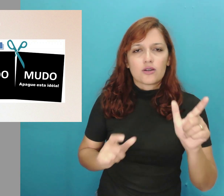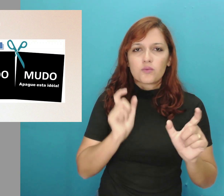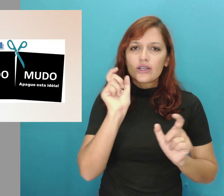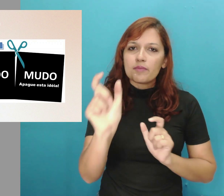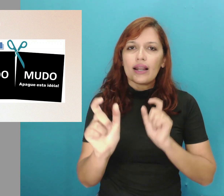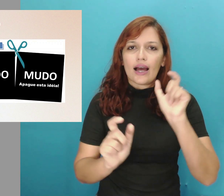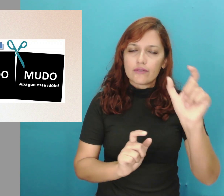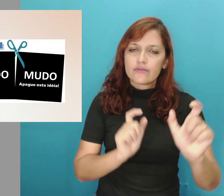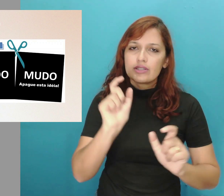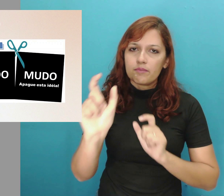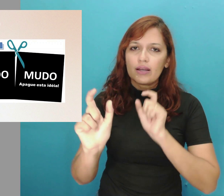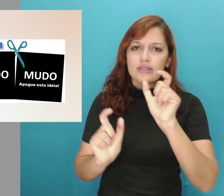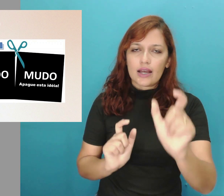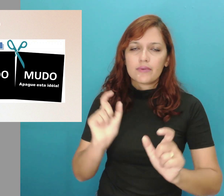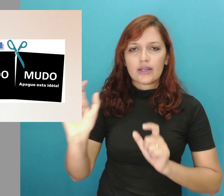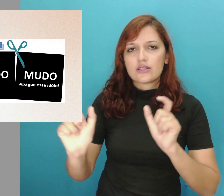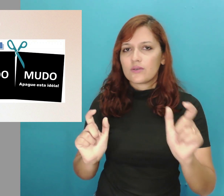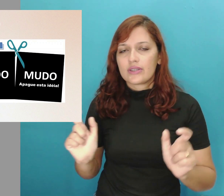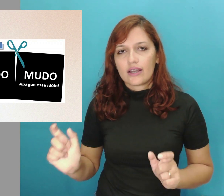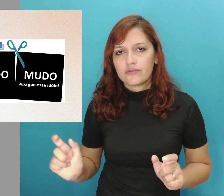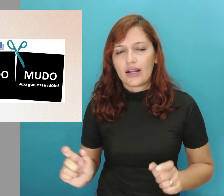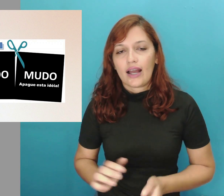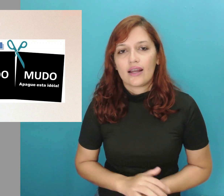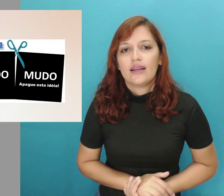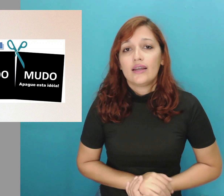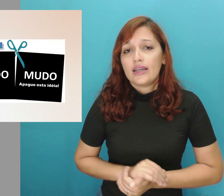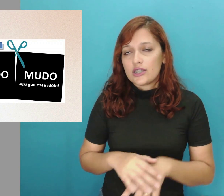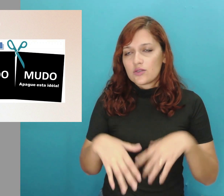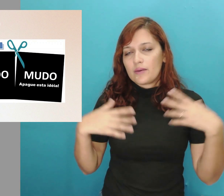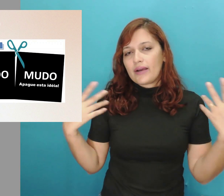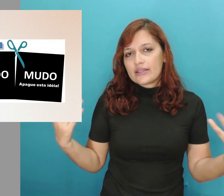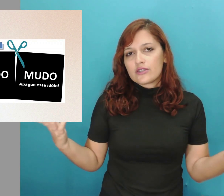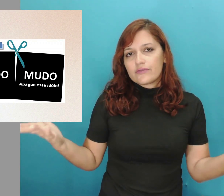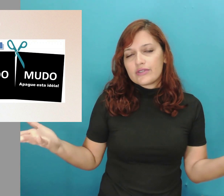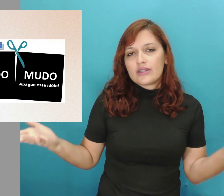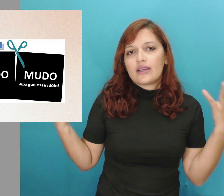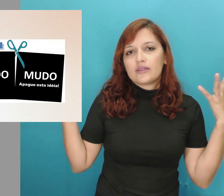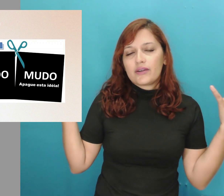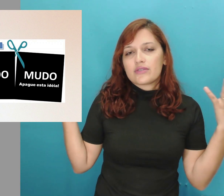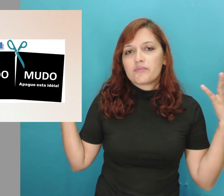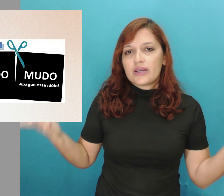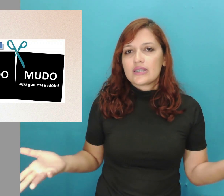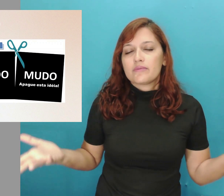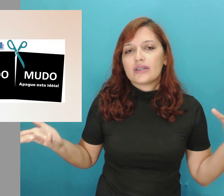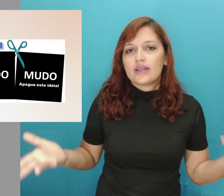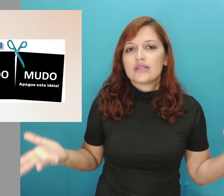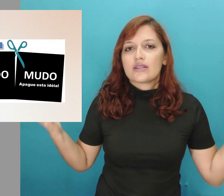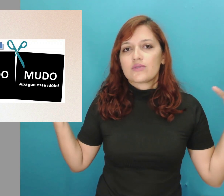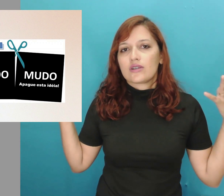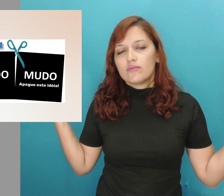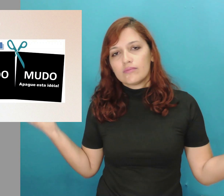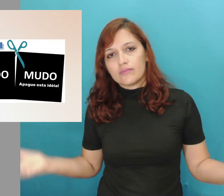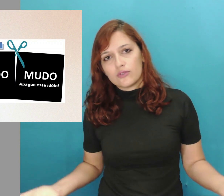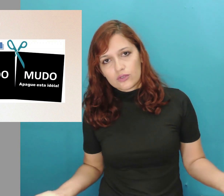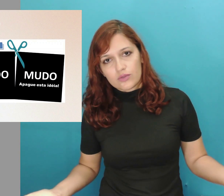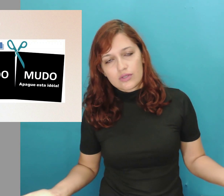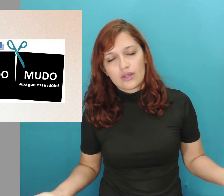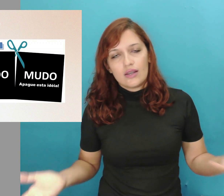algumas palavras você percebe que eles conseguem falar. Isso é mais que suficiente para você perceber que eles não são mudos. Se